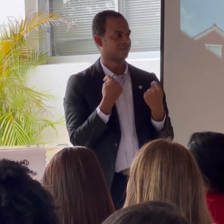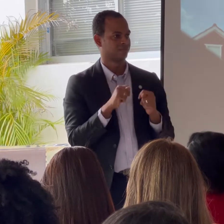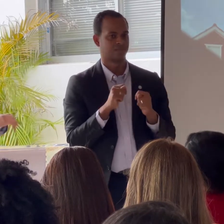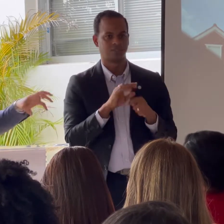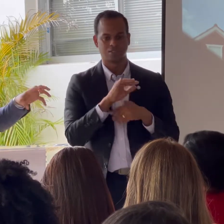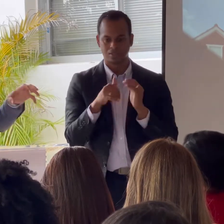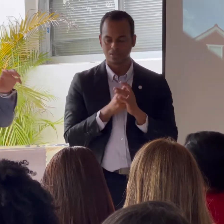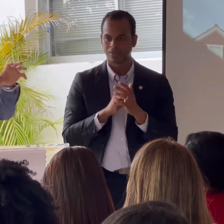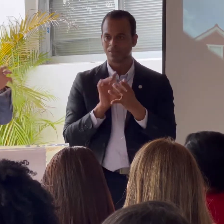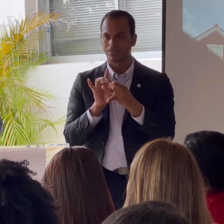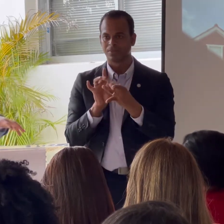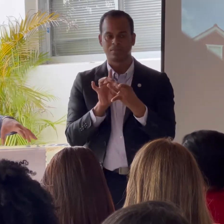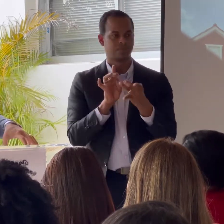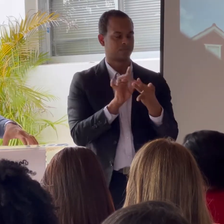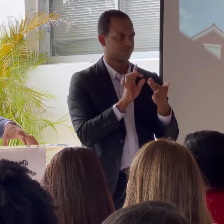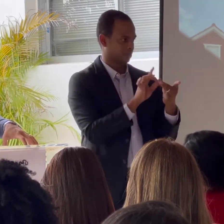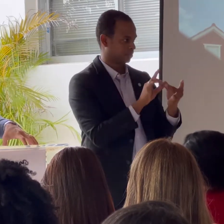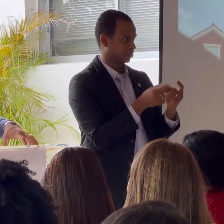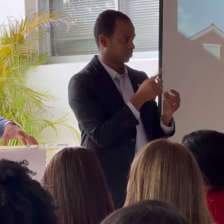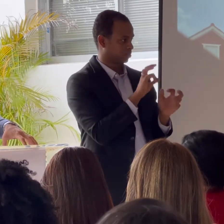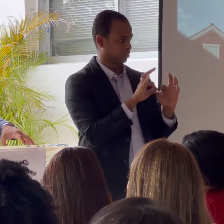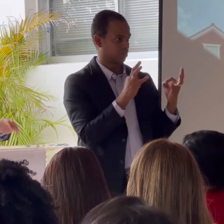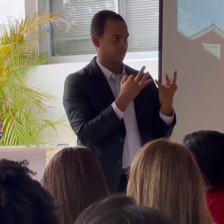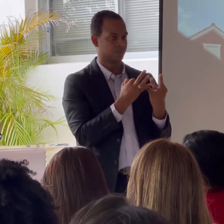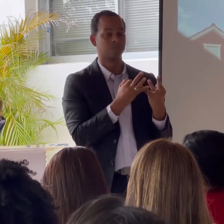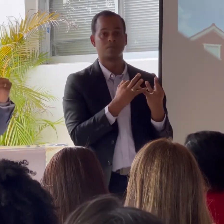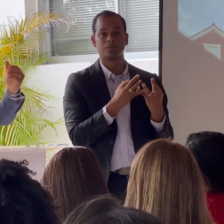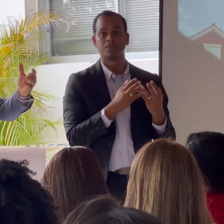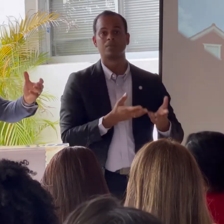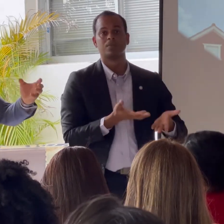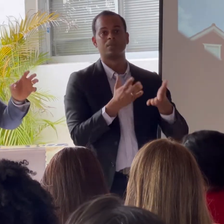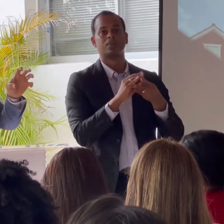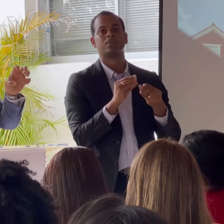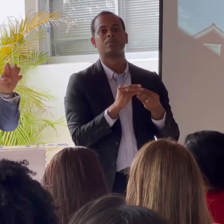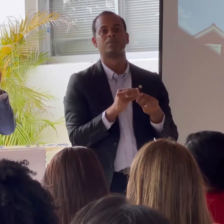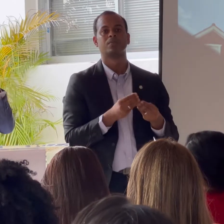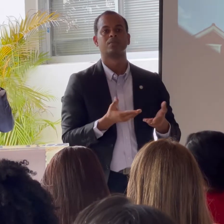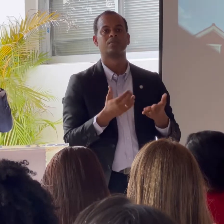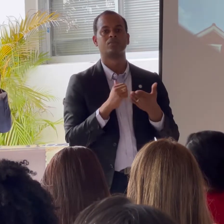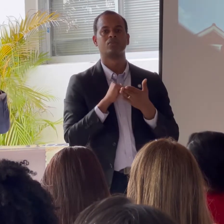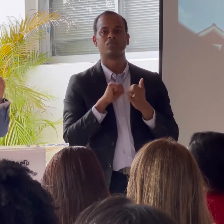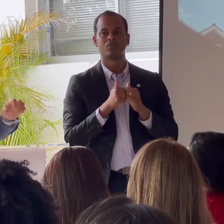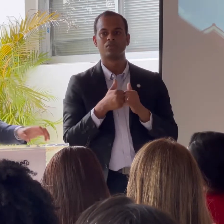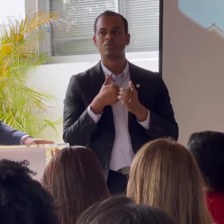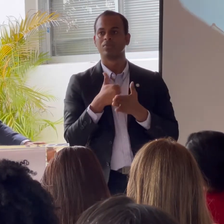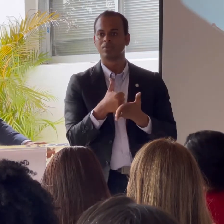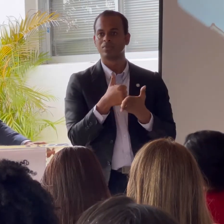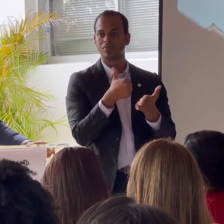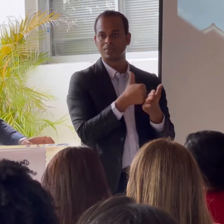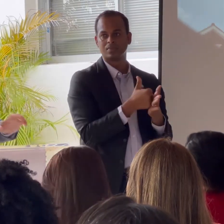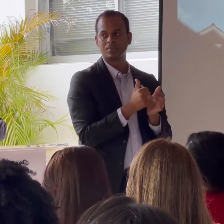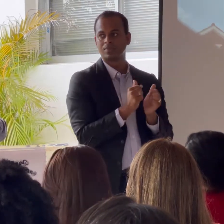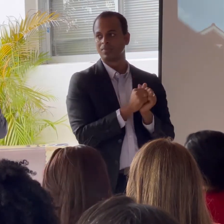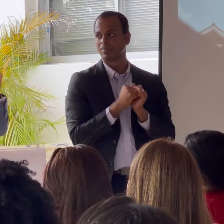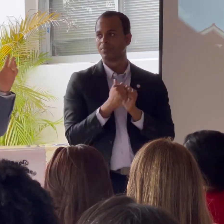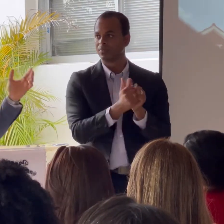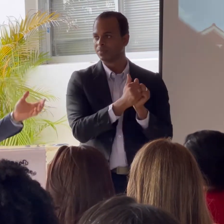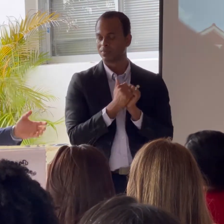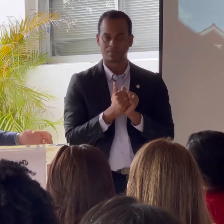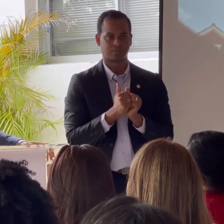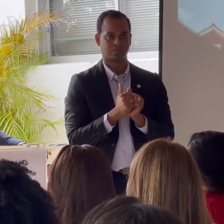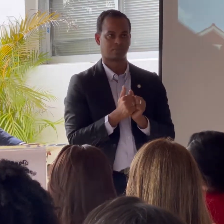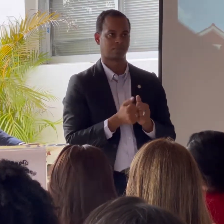los puntos que afectan a una familia y plantearle una solución conjunta, no como